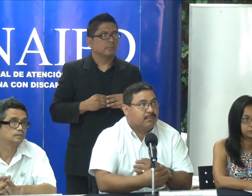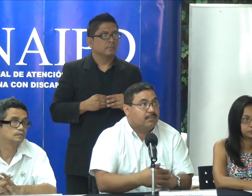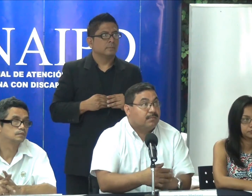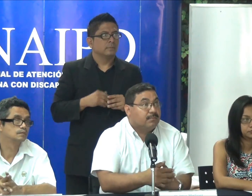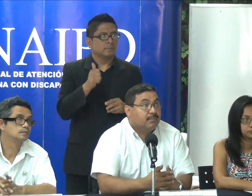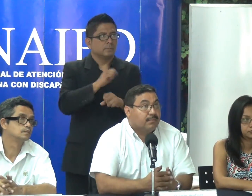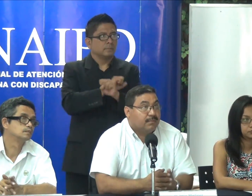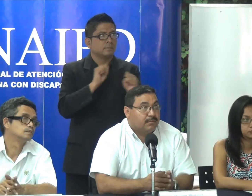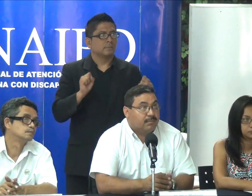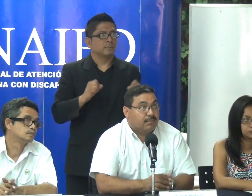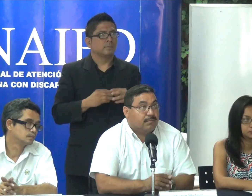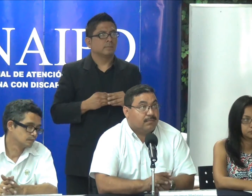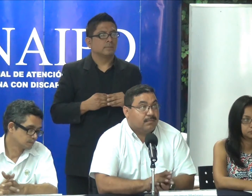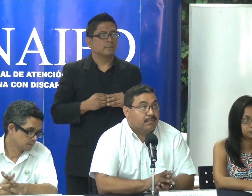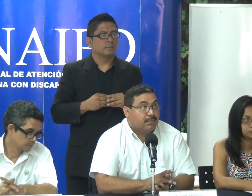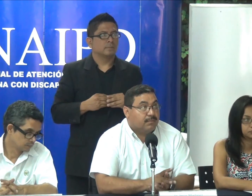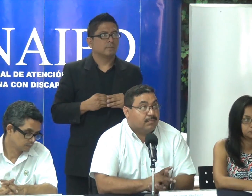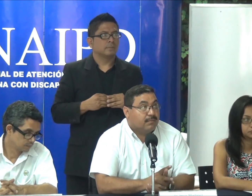Muy buenos días.